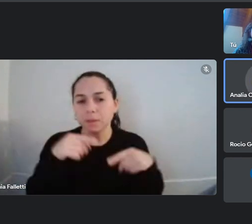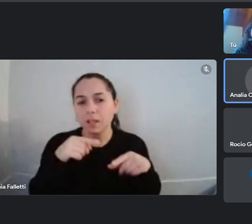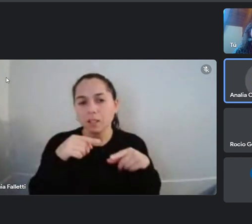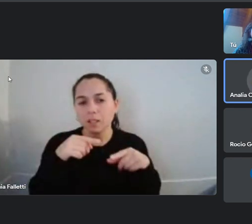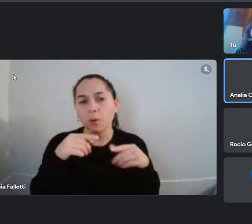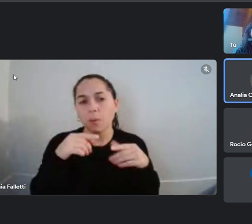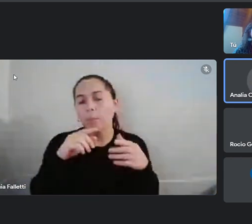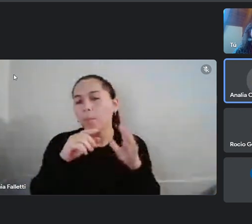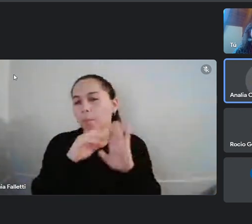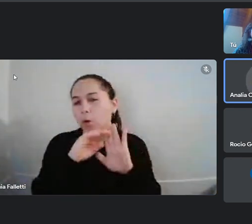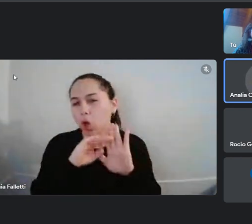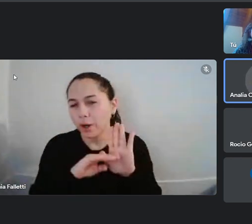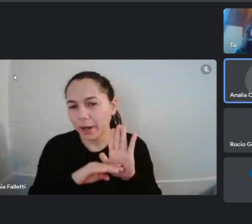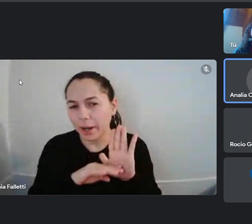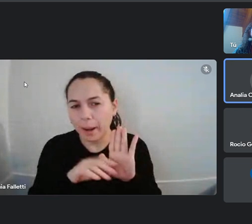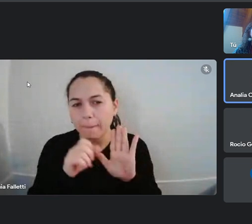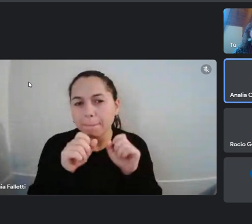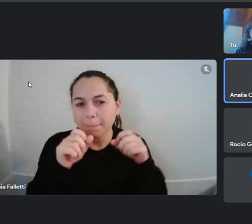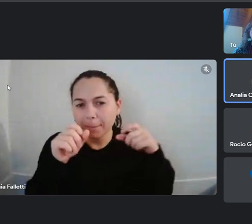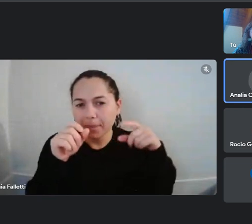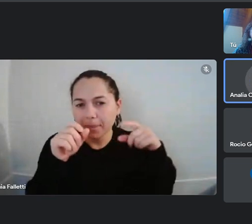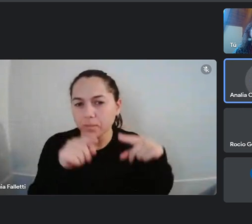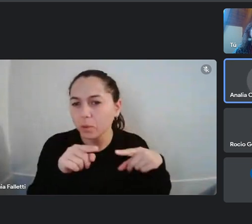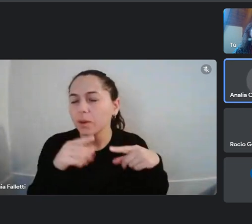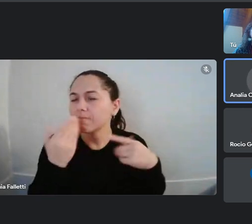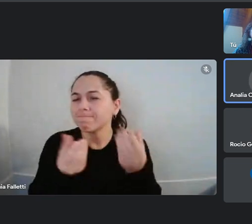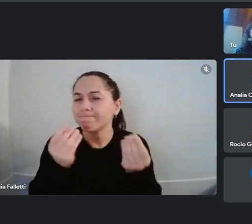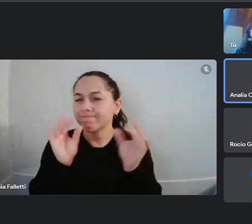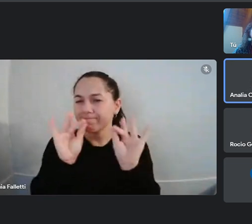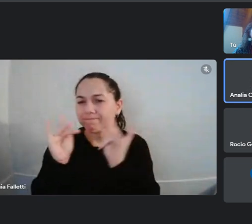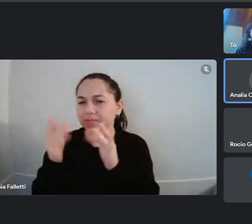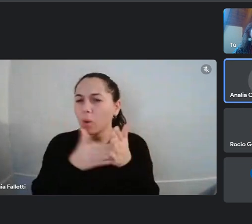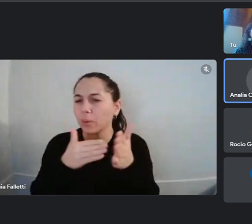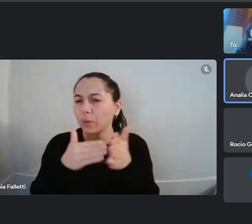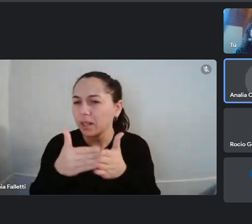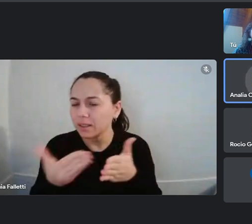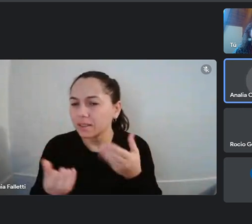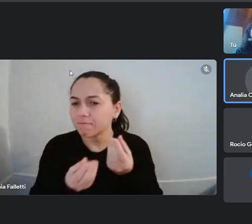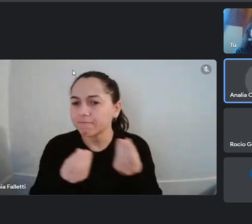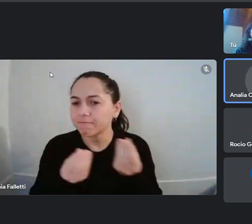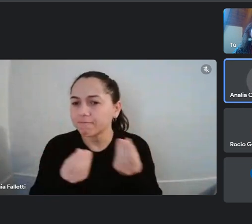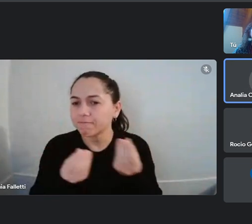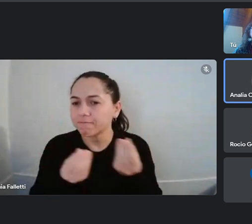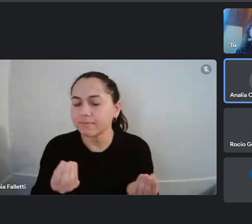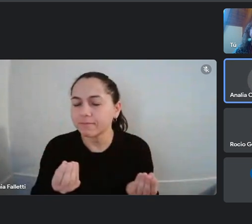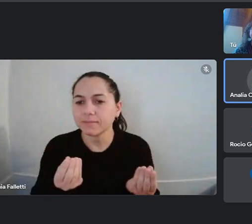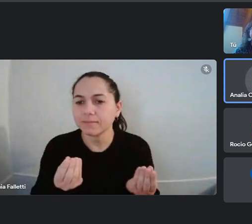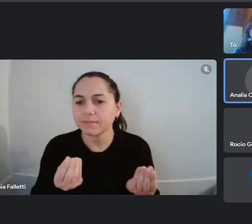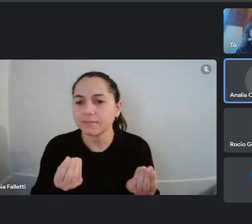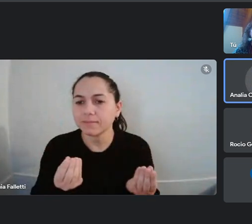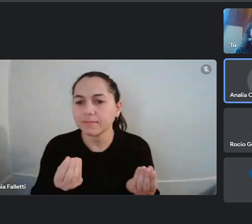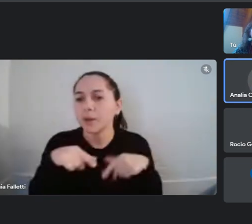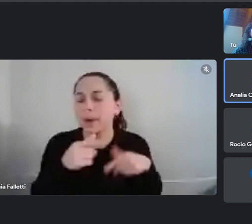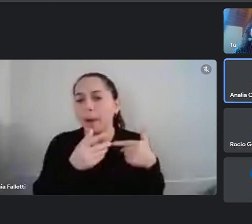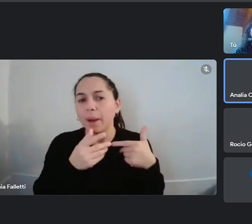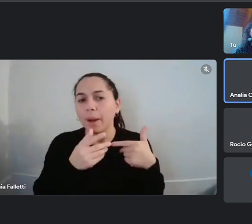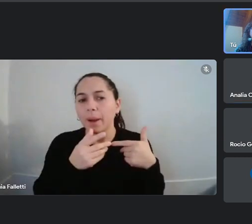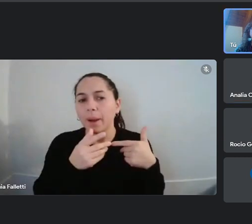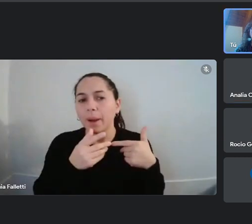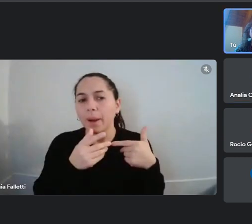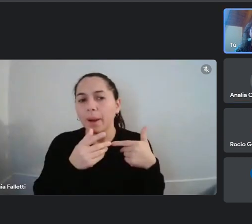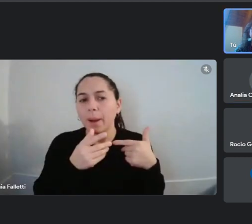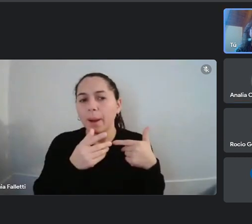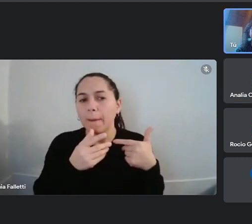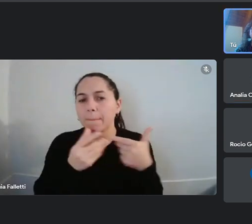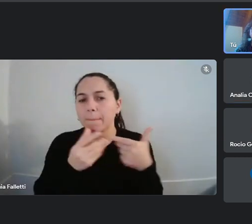ven obstaculizados. Bien. Por suerte del apoyo por para la falta, crear... En... Por la falta,